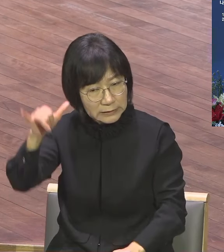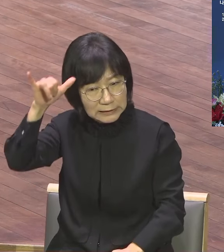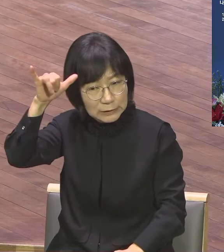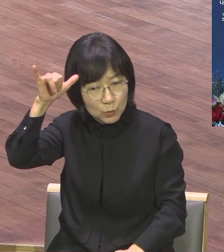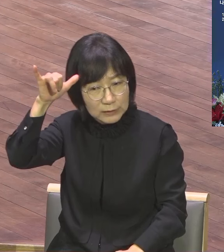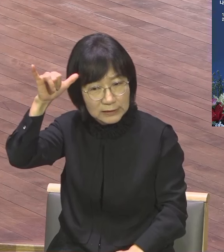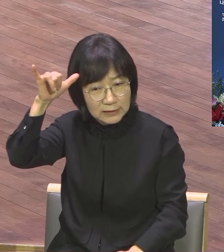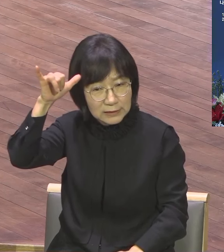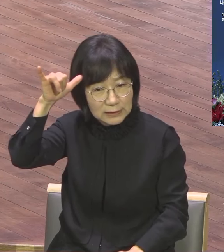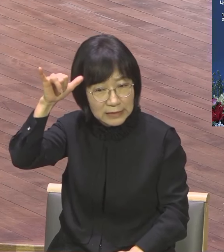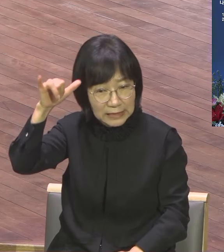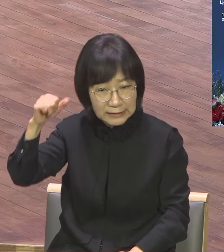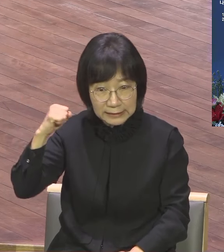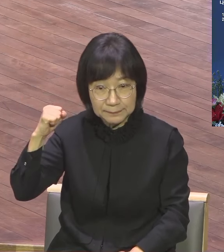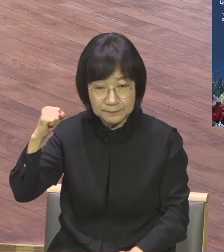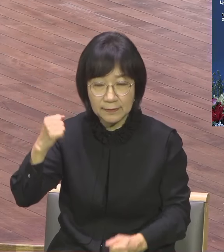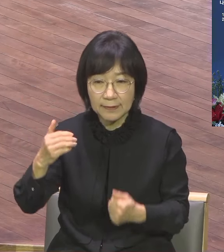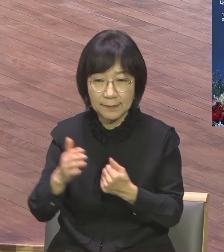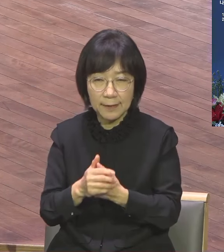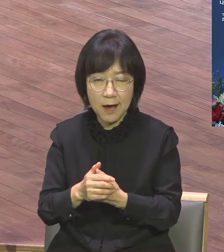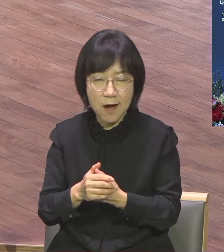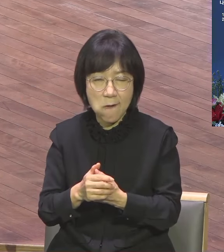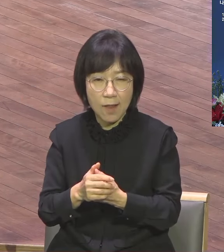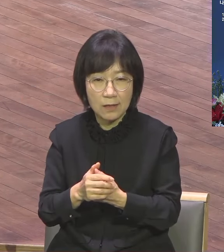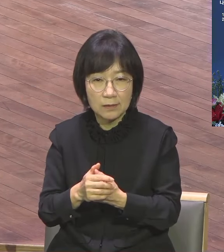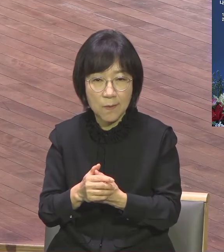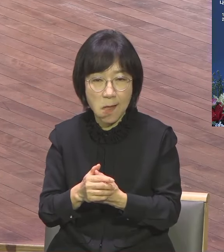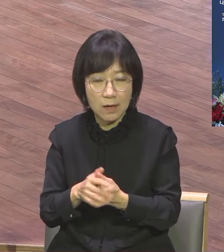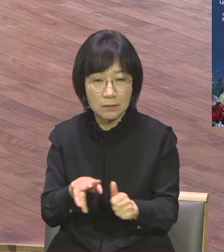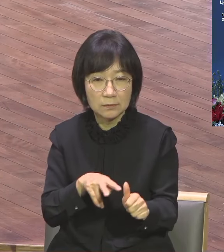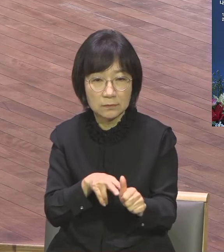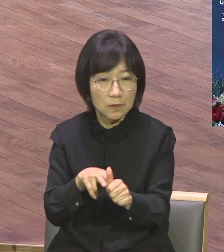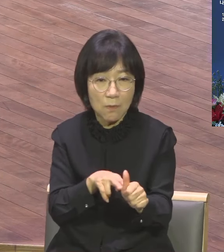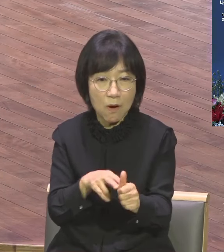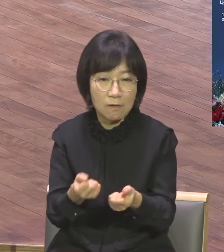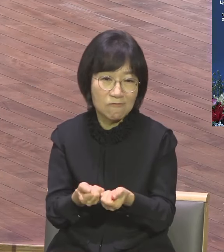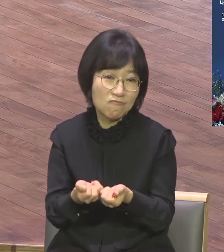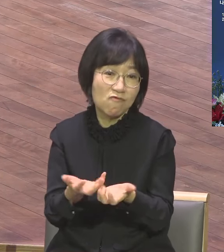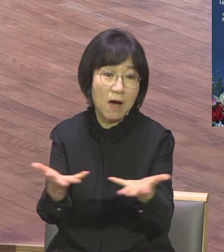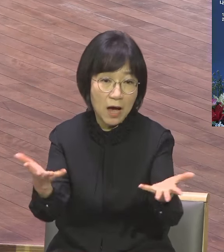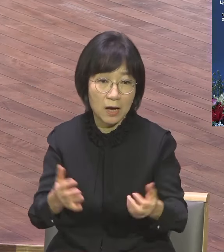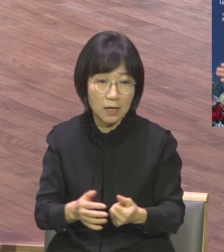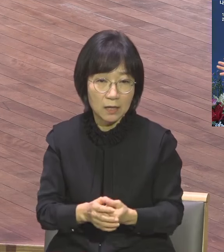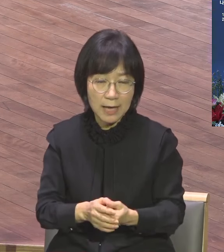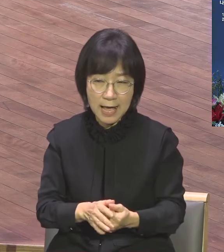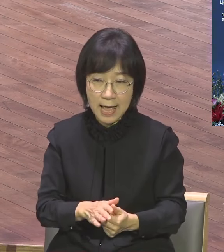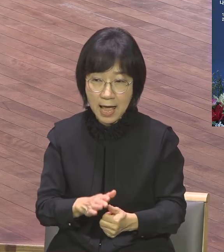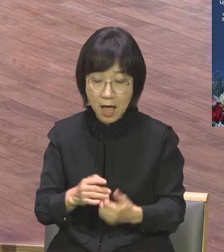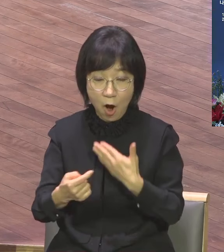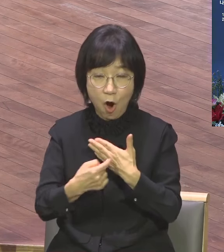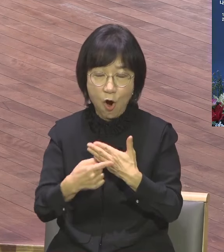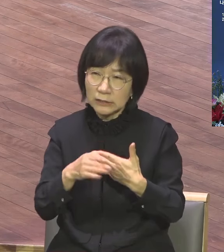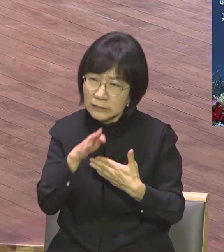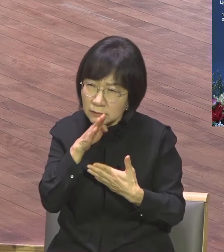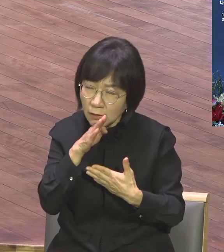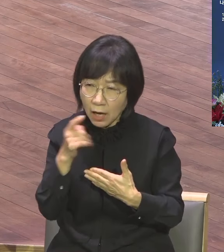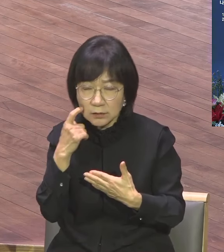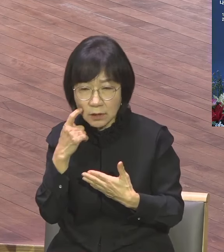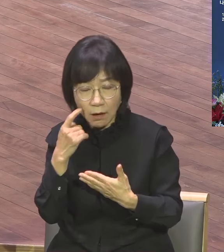통해서 이제는요 거짓 내용과 가짜 정보가 엄청나게 진짜처럼 양산되어서 분별을